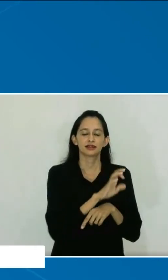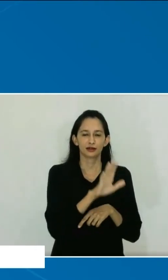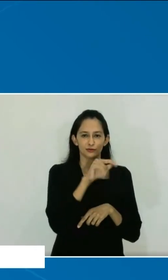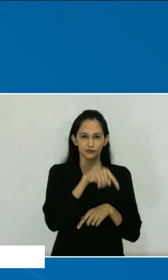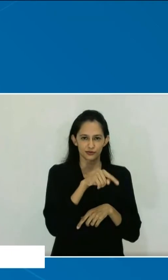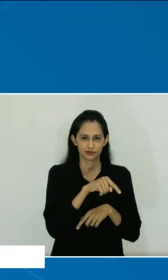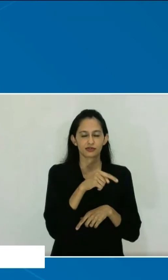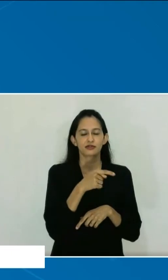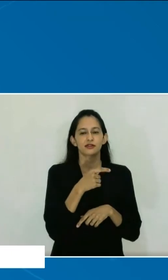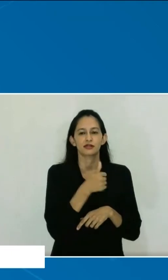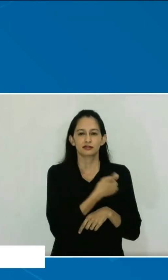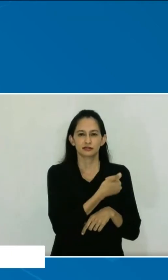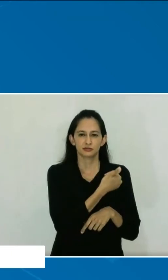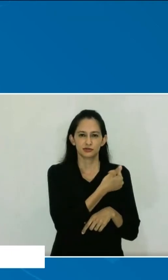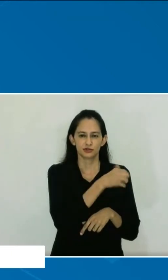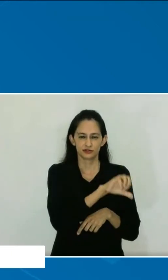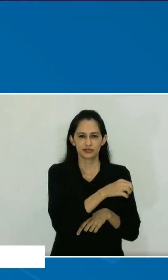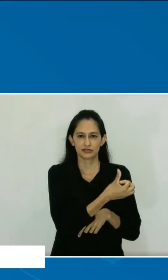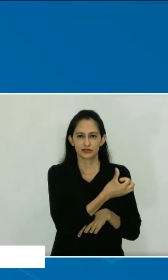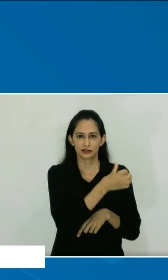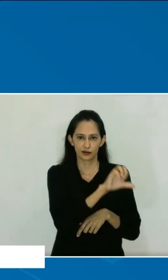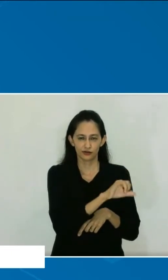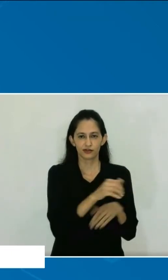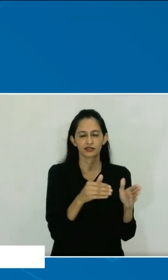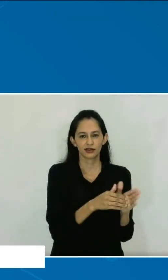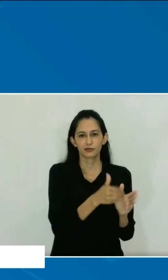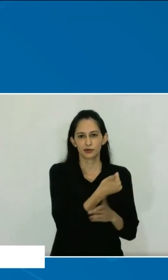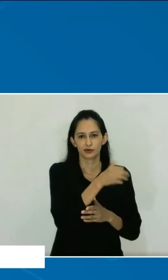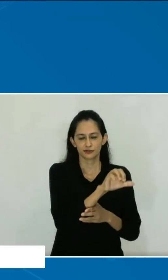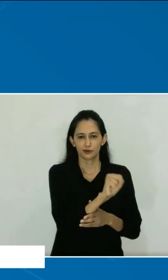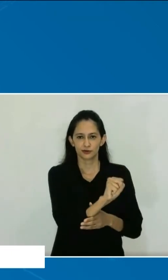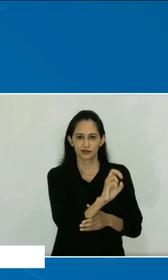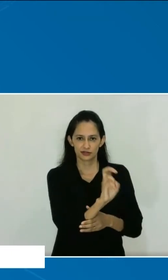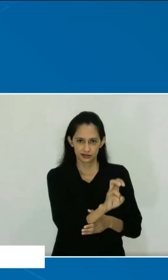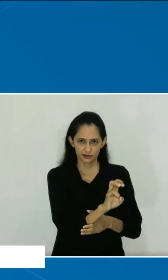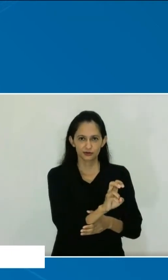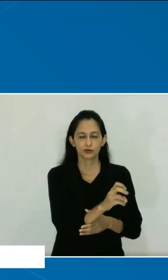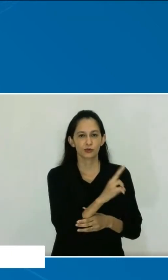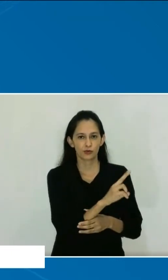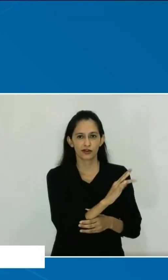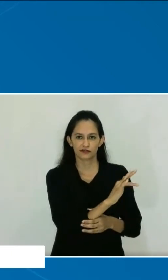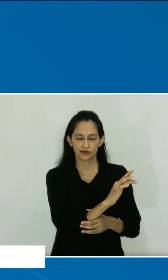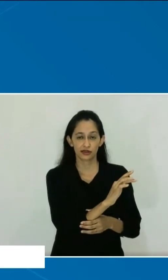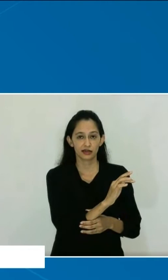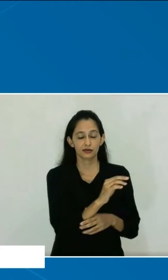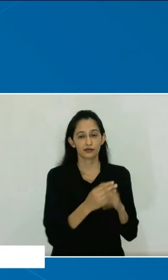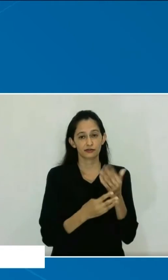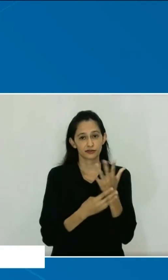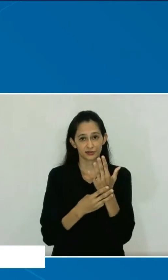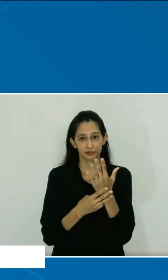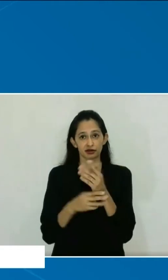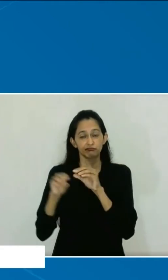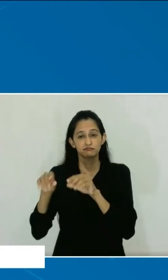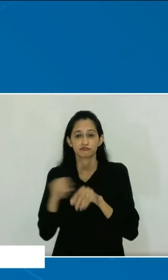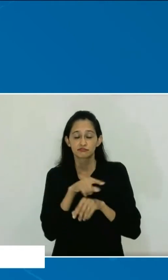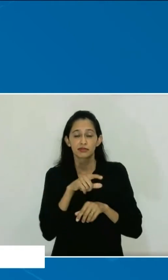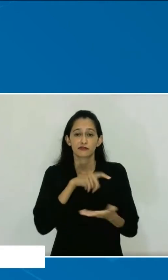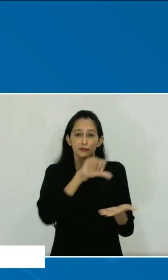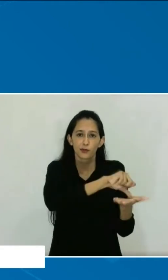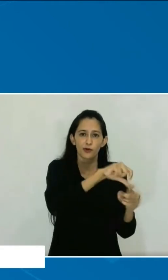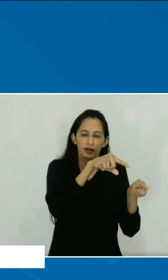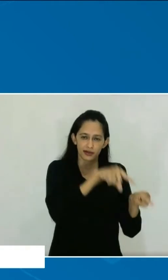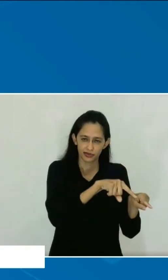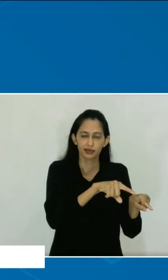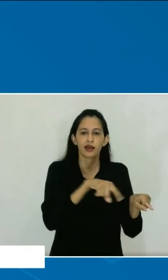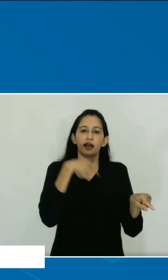posteriormente, em 89, né, com espaço ainda, com a saída da Universidade Federal de Santa Maria, né, com a mudança